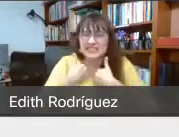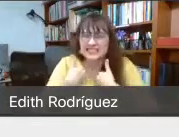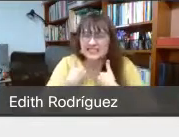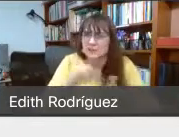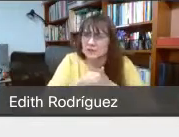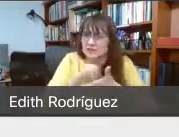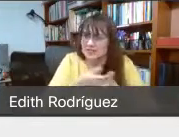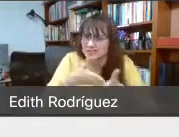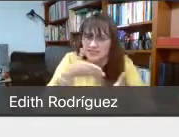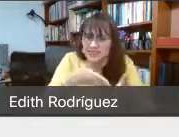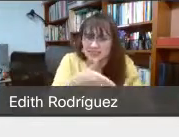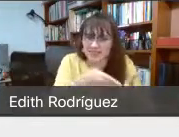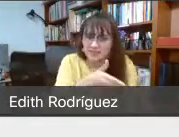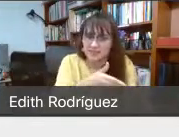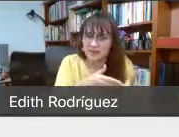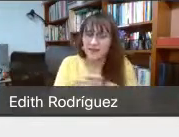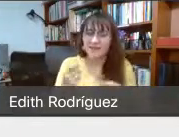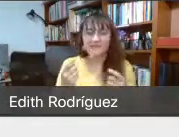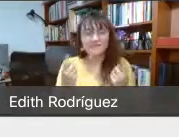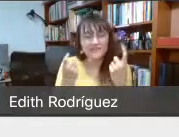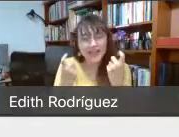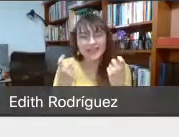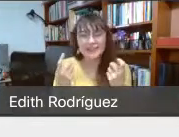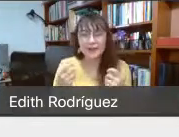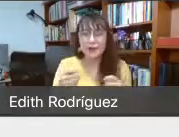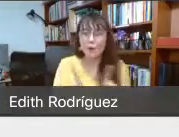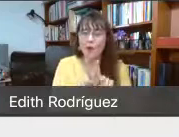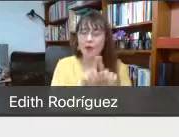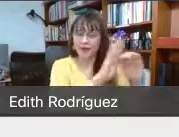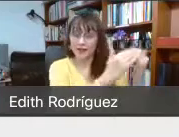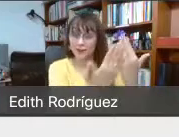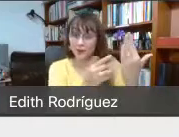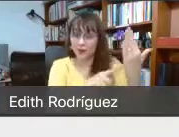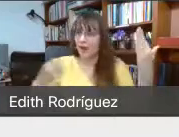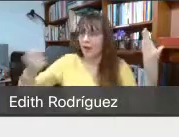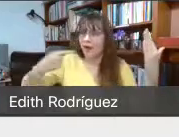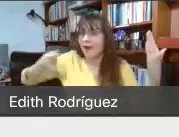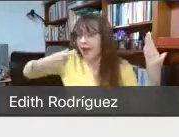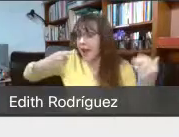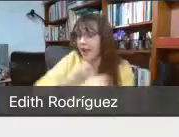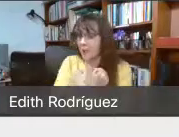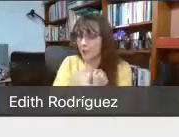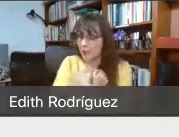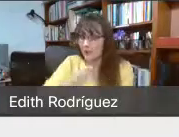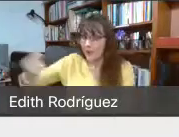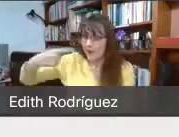realmente uno se siente frustrado, siente que uno sufre, no puede comprenderlo al mismo nivel.